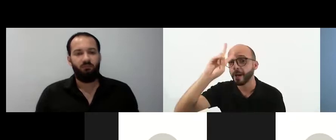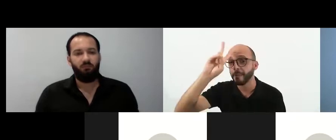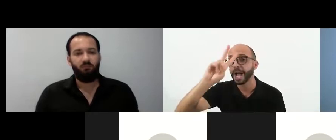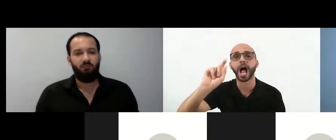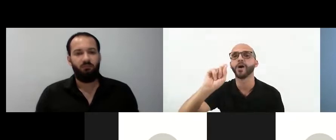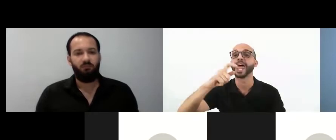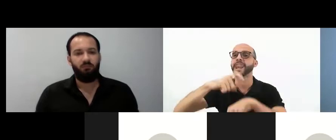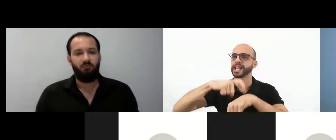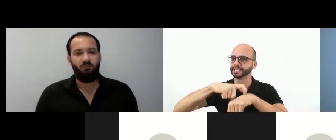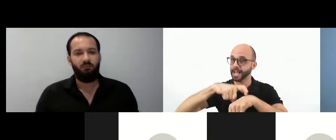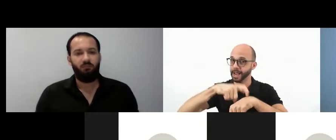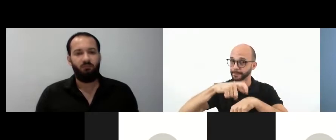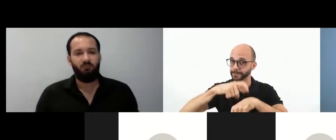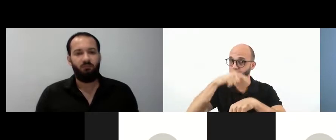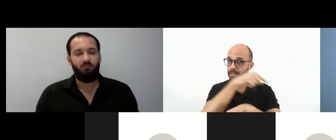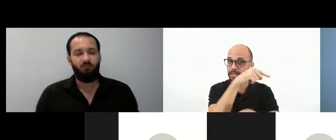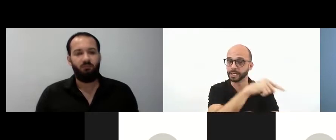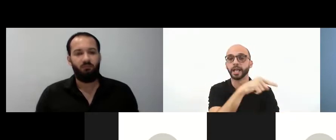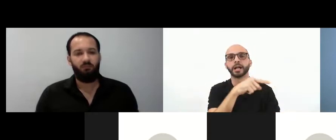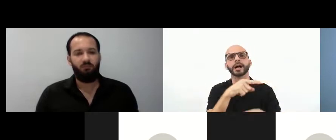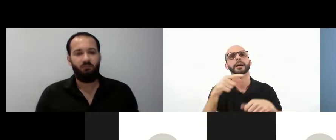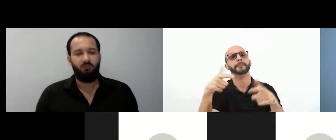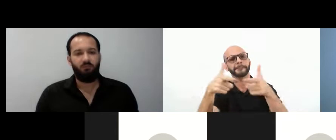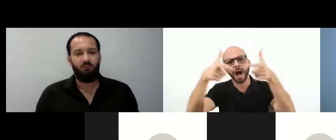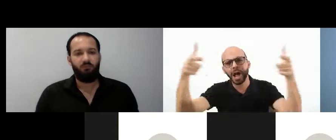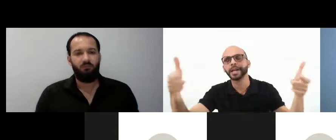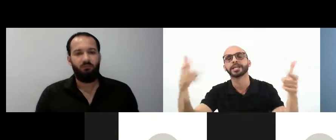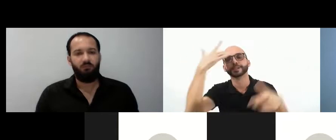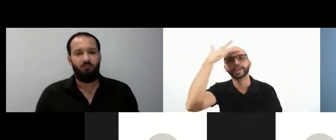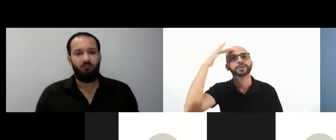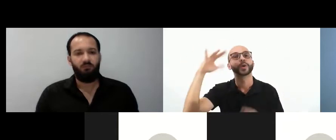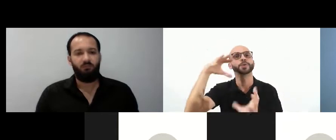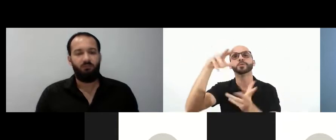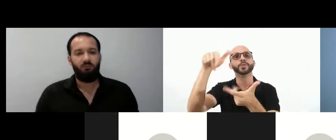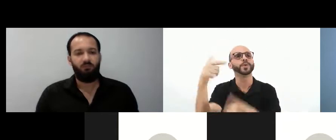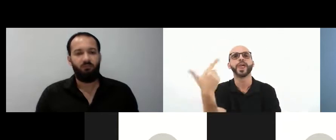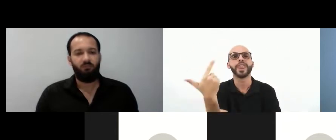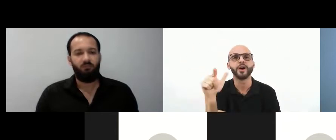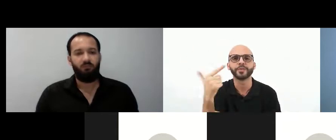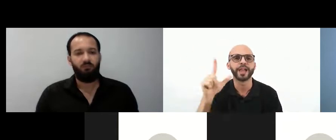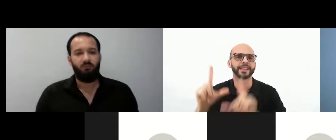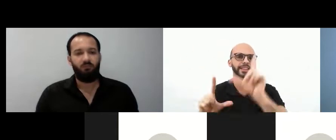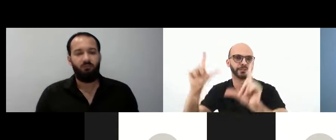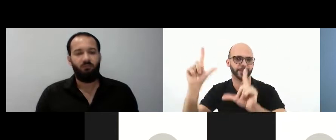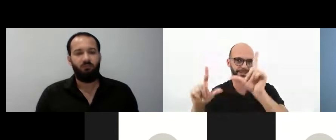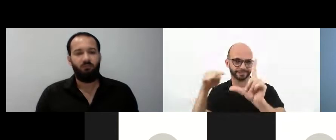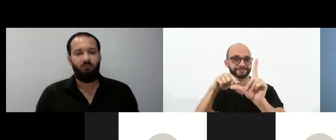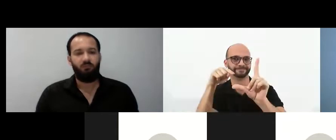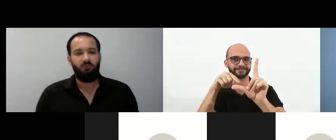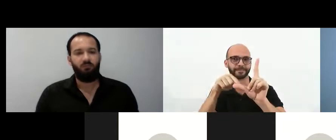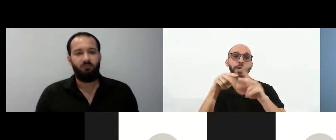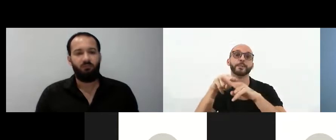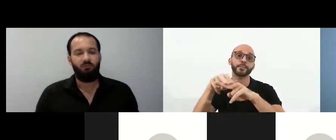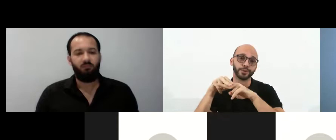Claro que o mais importante é que nós possamos lembrar que o momento, que as pessoas elas não